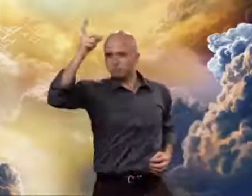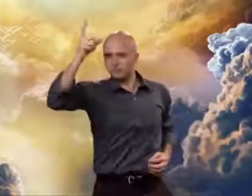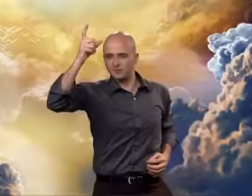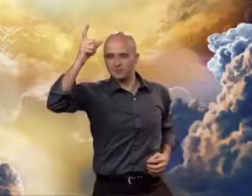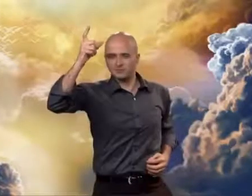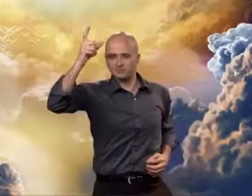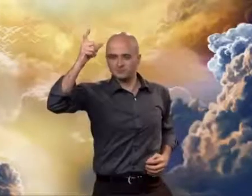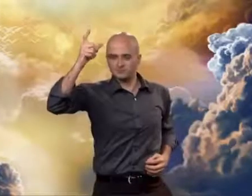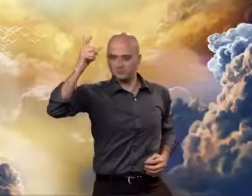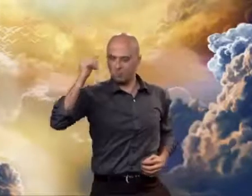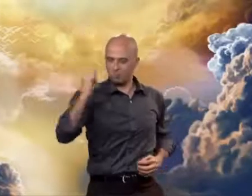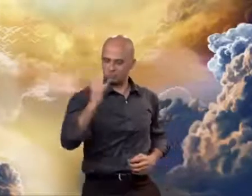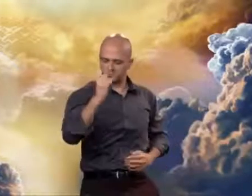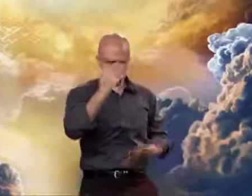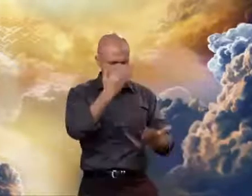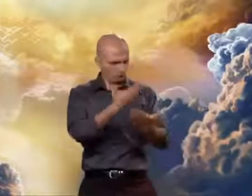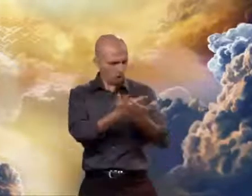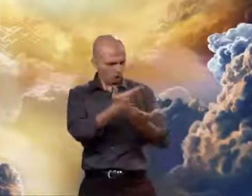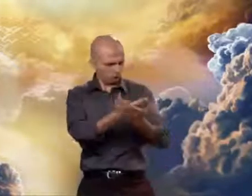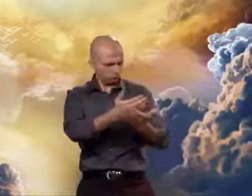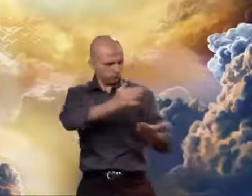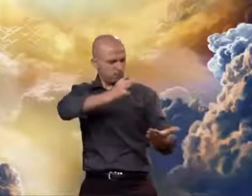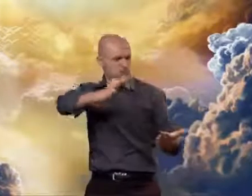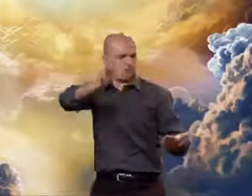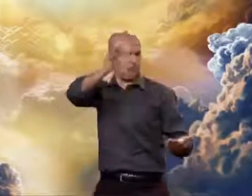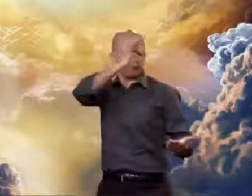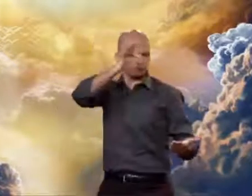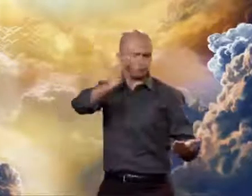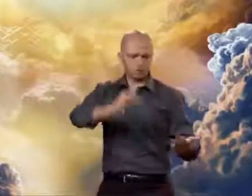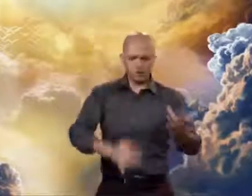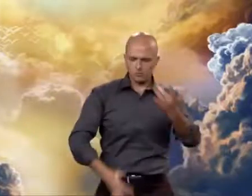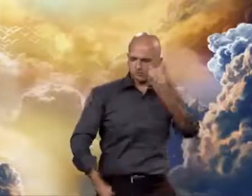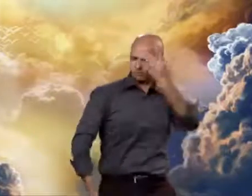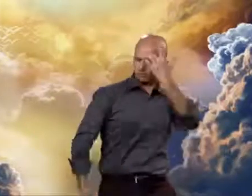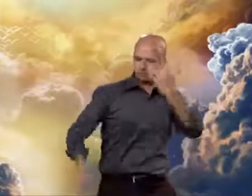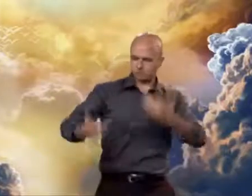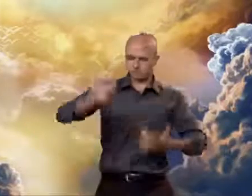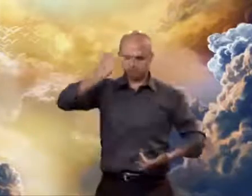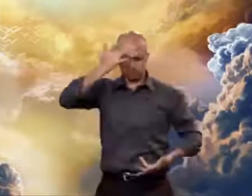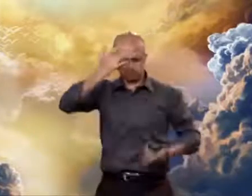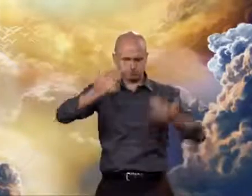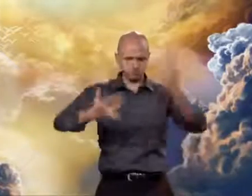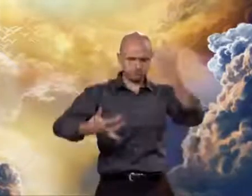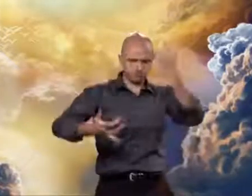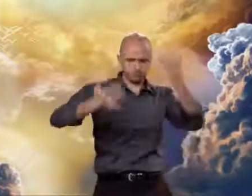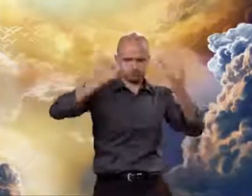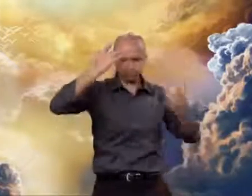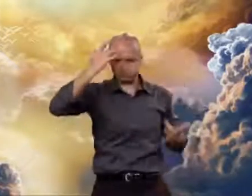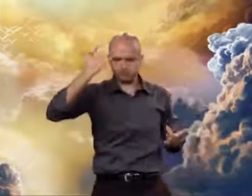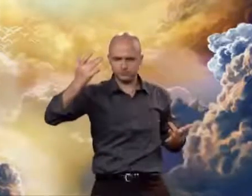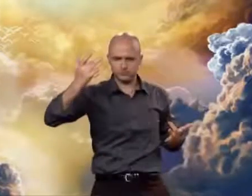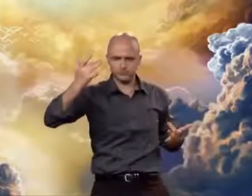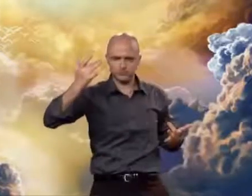declara que os mortos nada sabem, que todos os seus pensamentos pereceram. Já não participam das alegrias